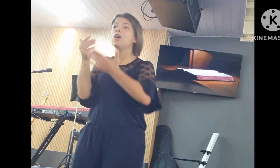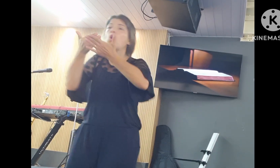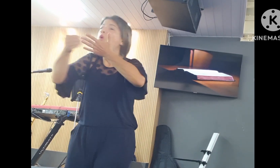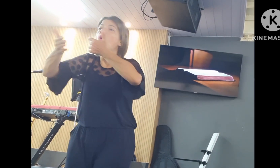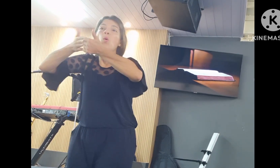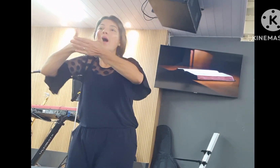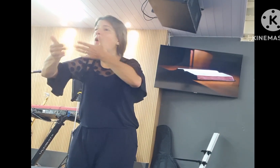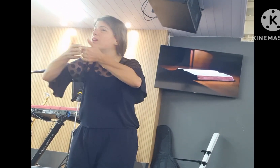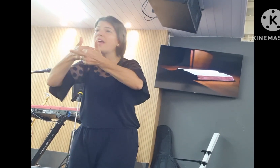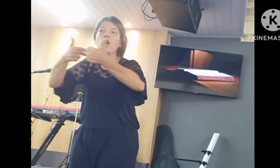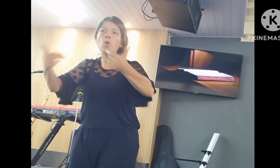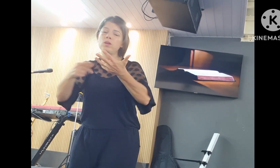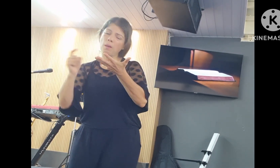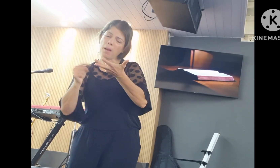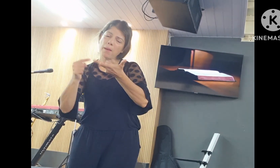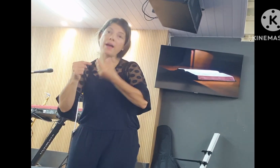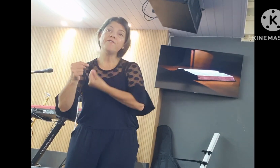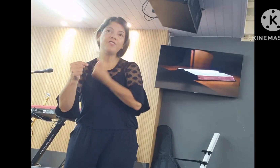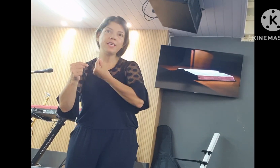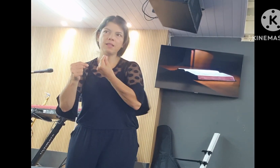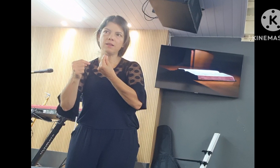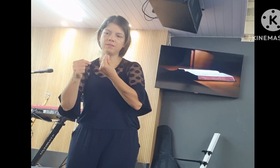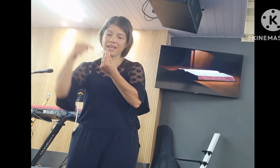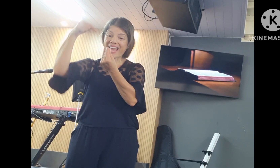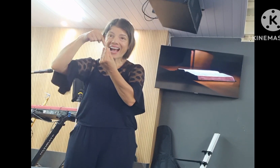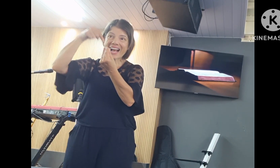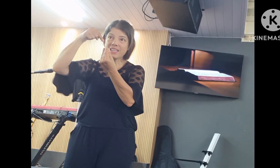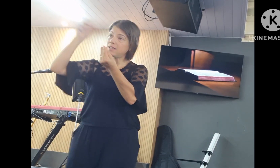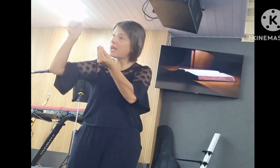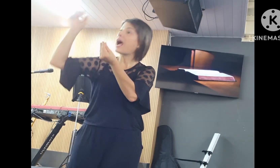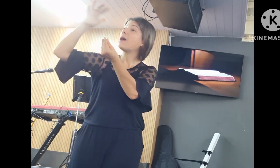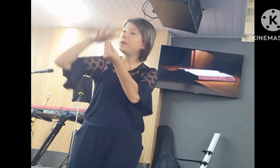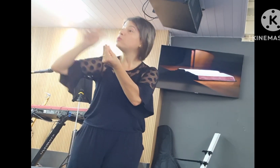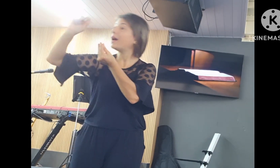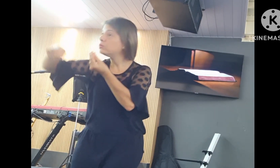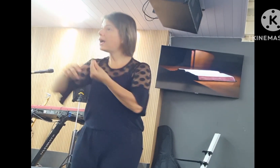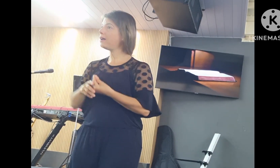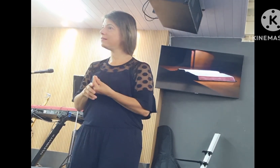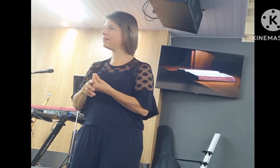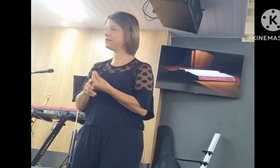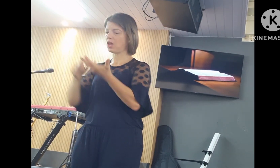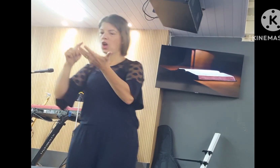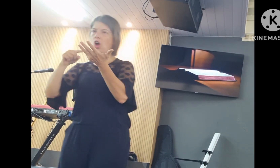da minha vida, ela pode ser plenamente abençoada? Sim.